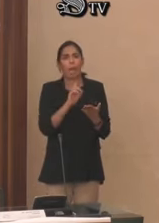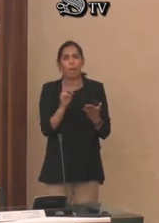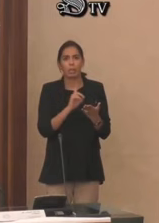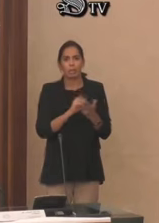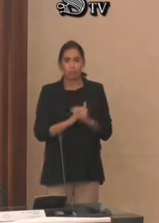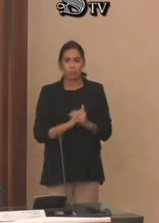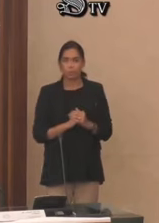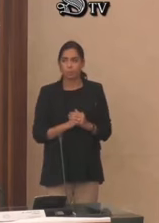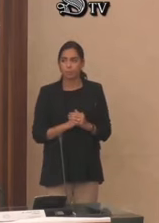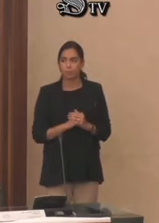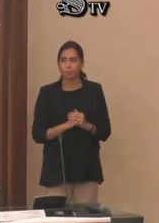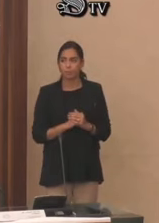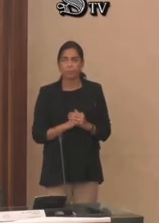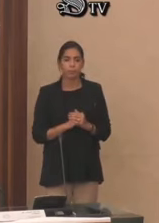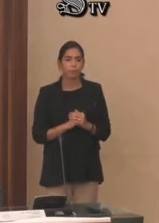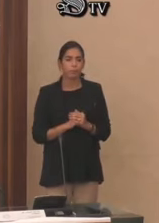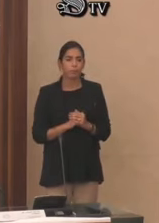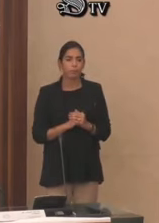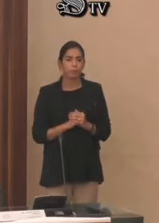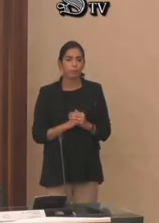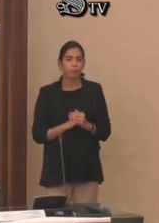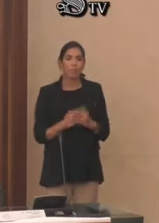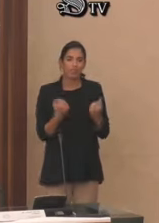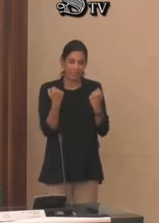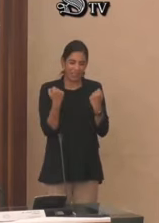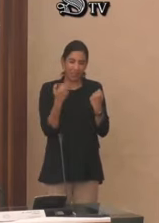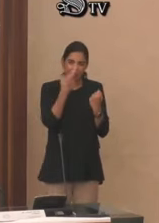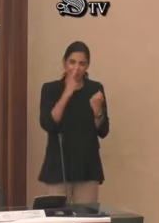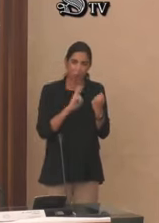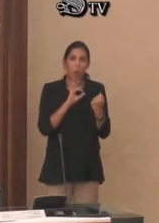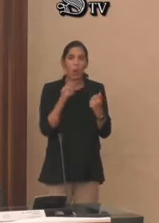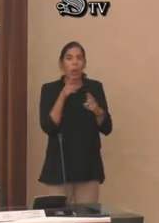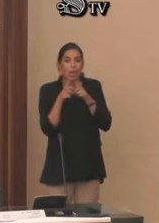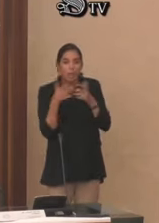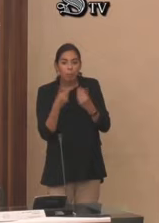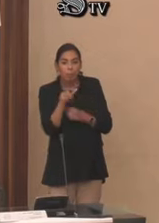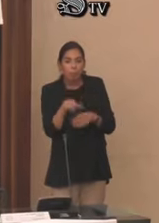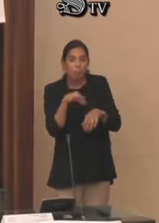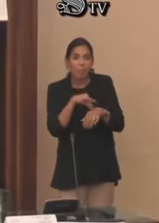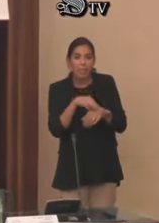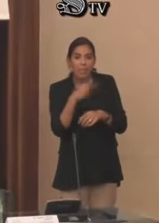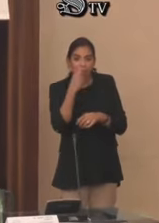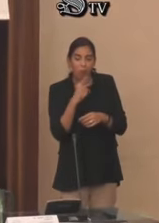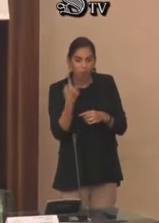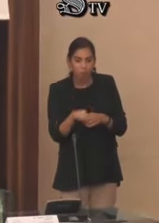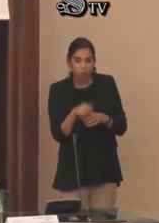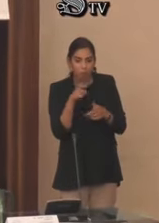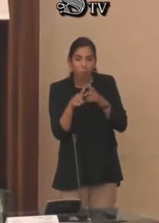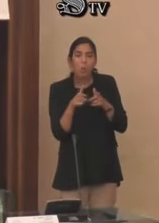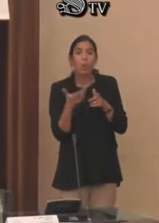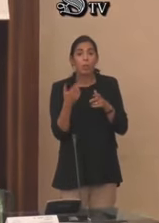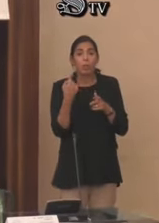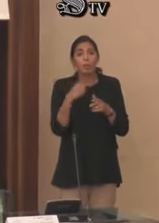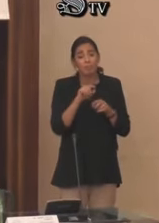concetto. Il ruolo delle vitamine, il ruolo del rapporto col paziente, cioè sono tutti elementi di difficile